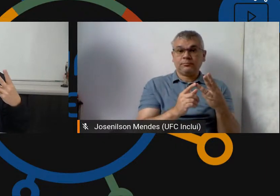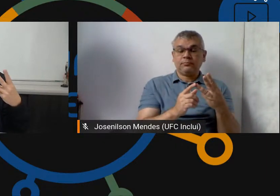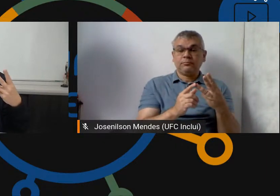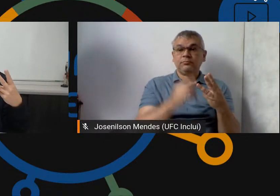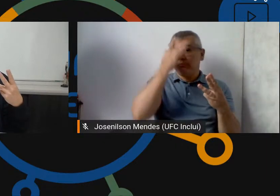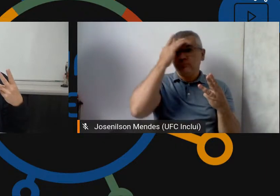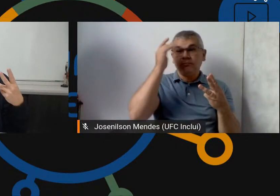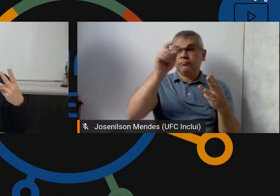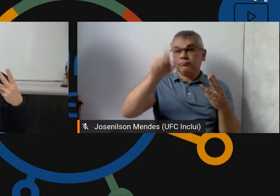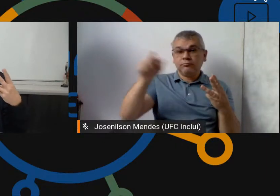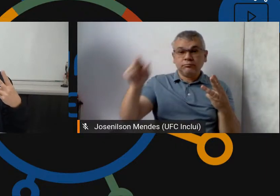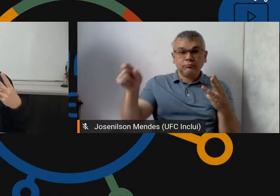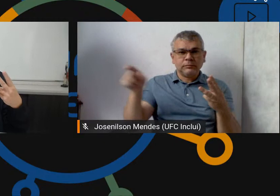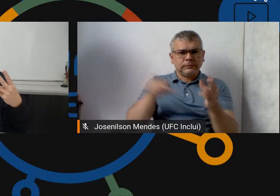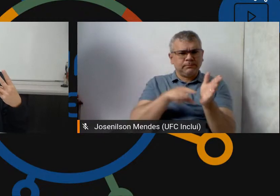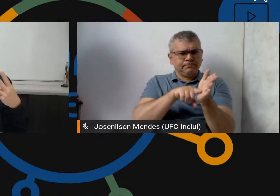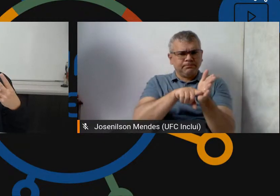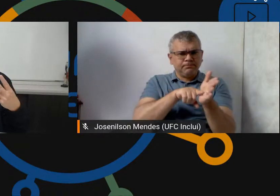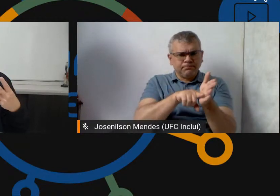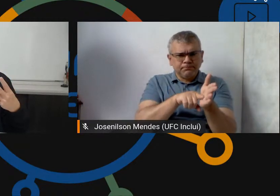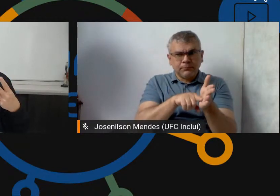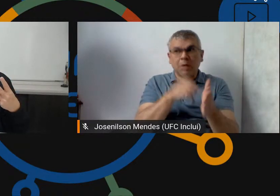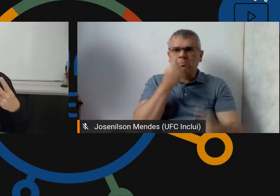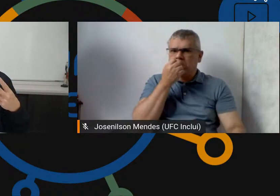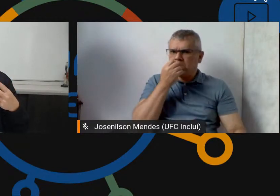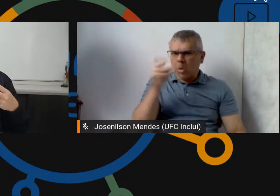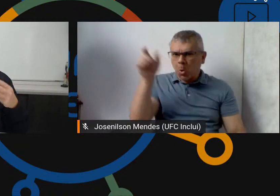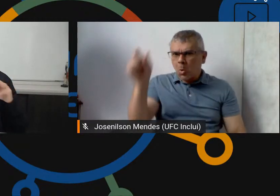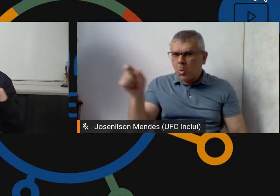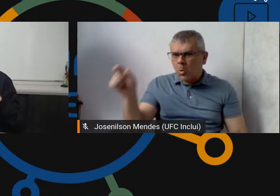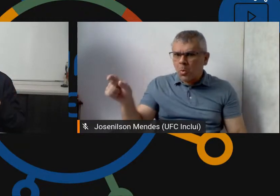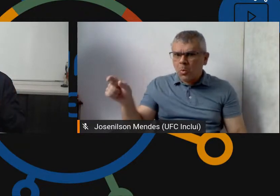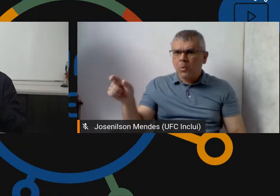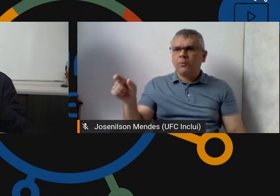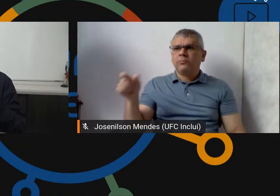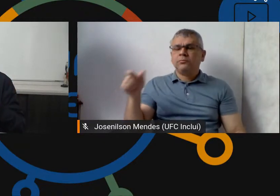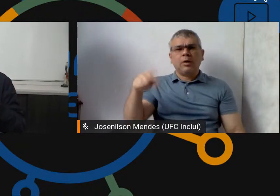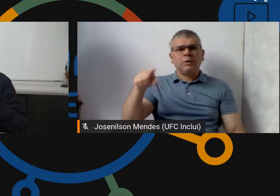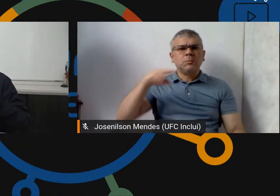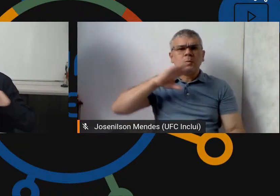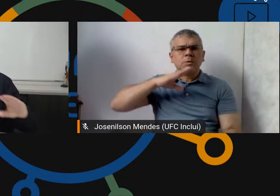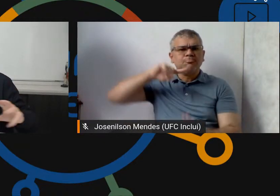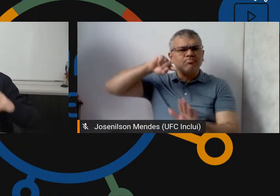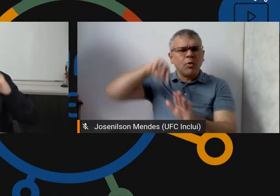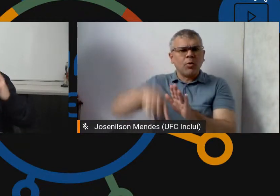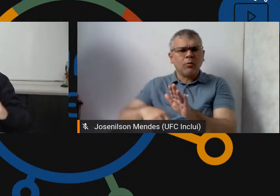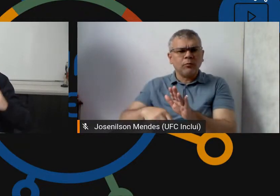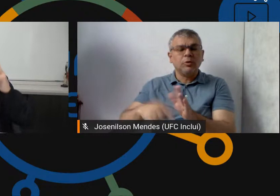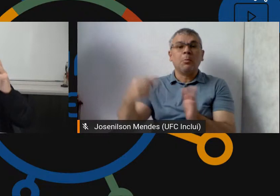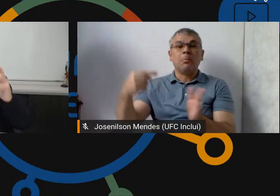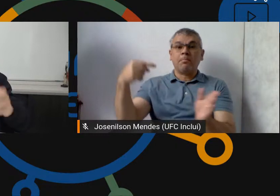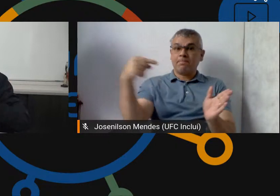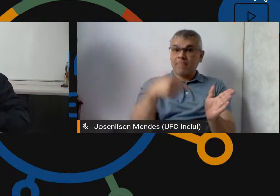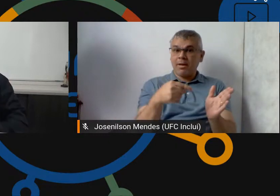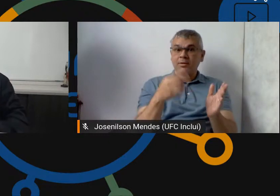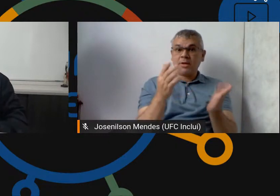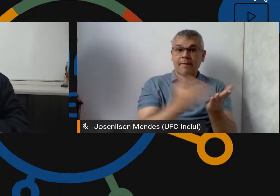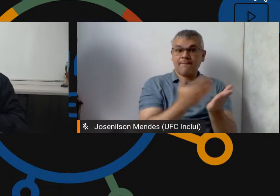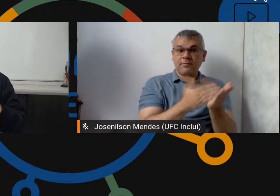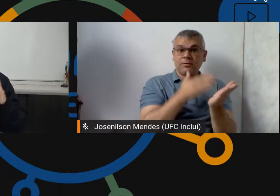especialidade também têm publicado nela. Se tiver esses três itens, não tenha medo, pode